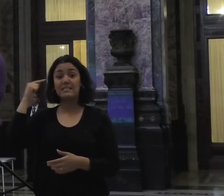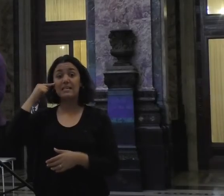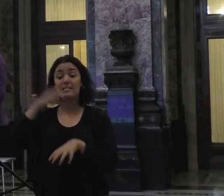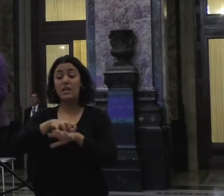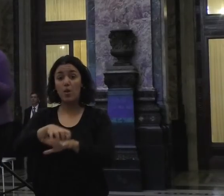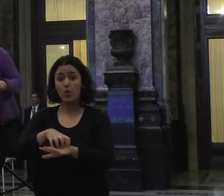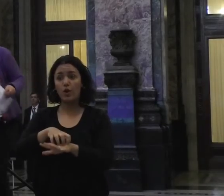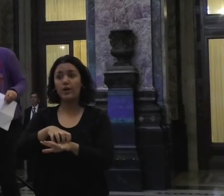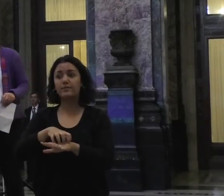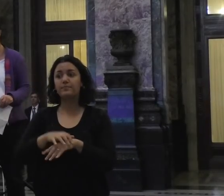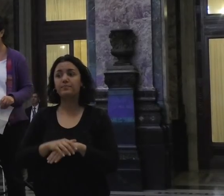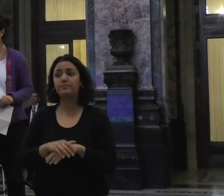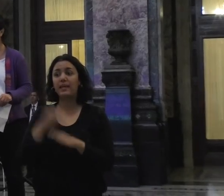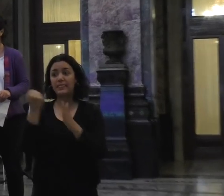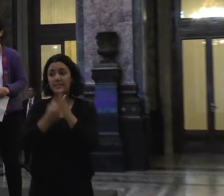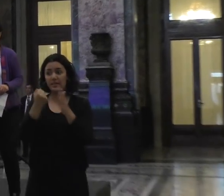Bienvenida.